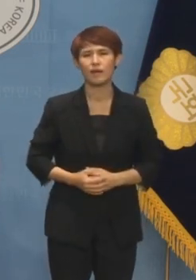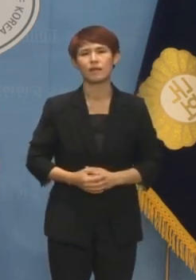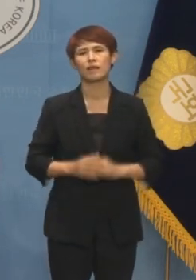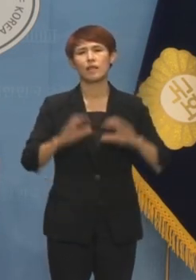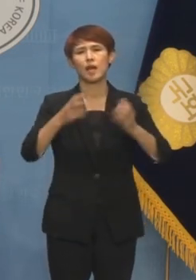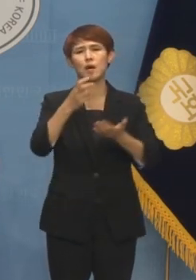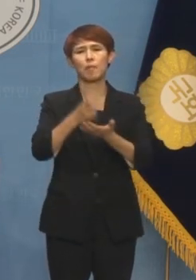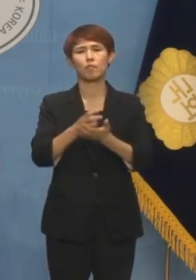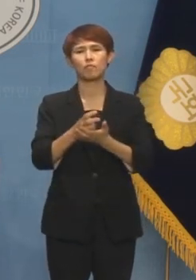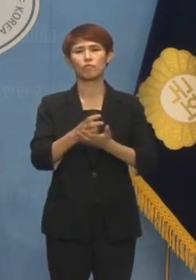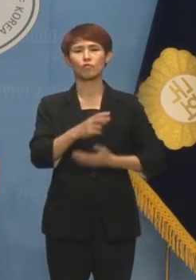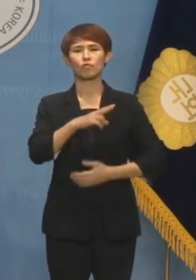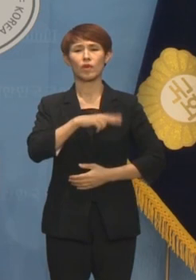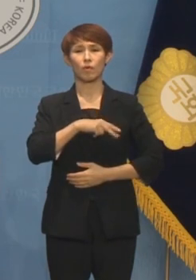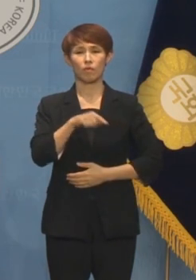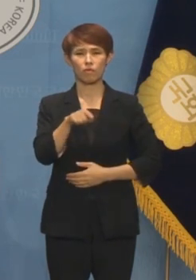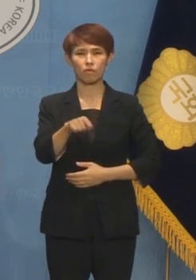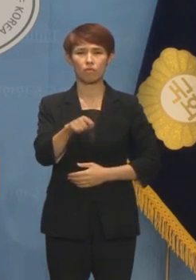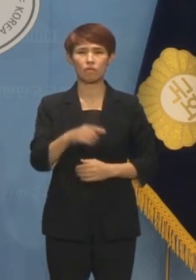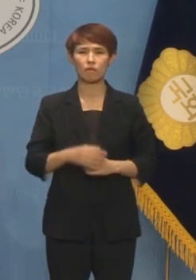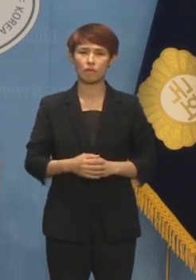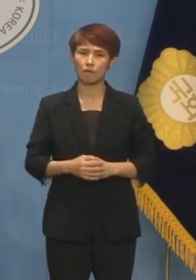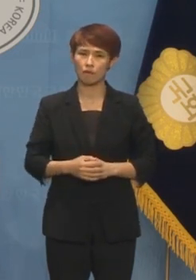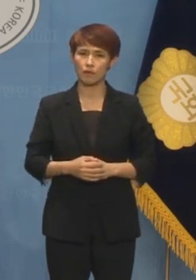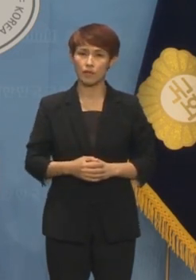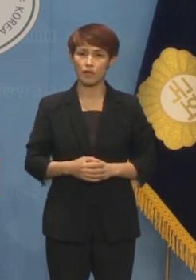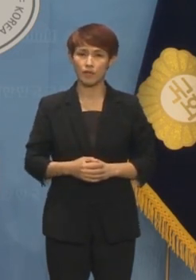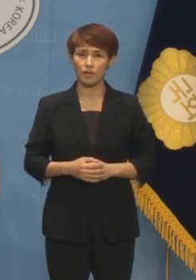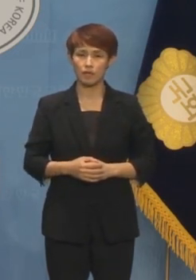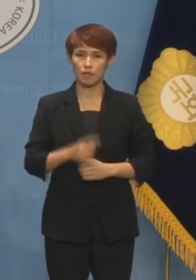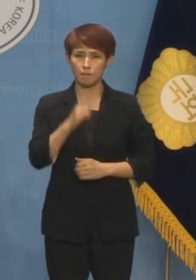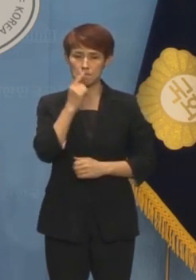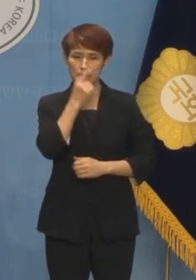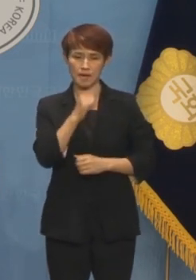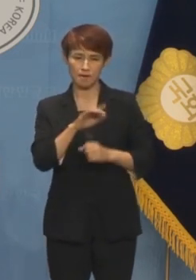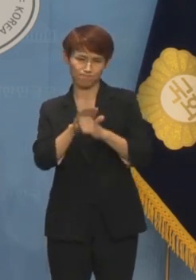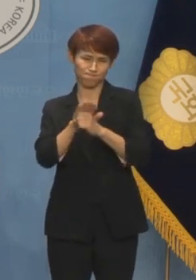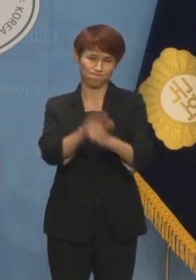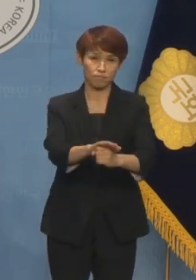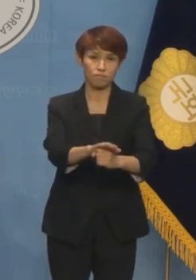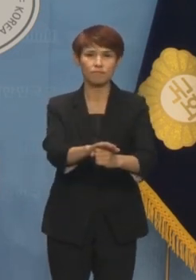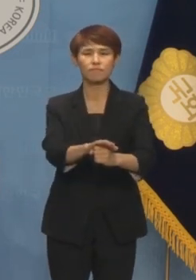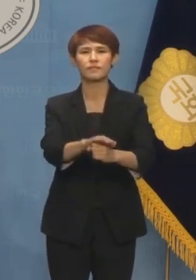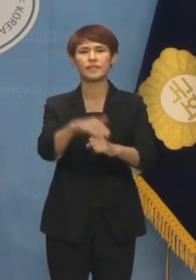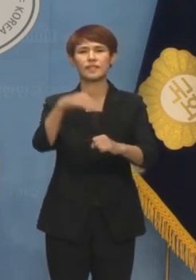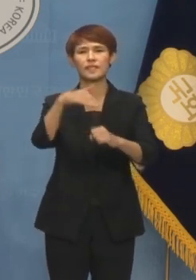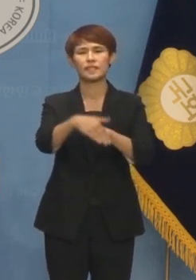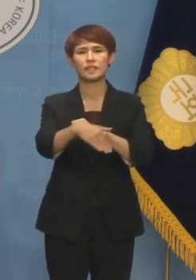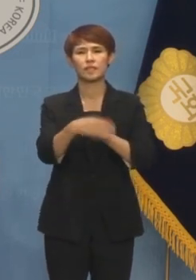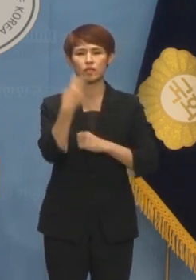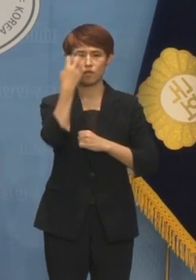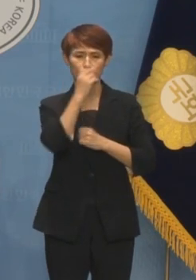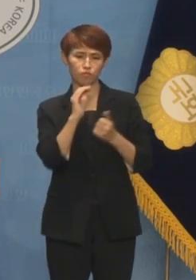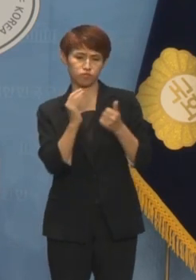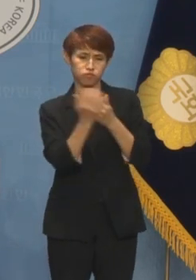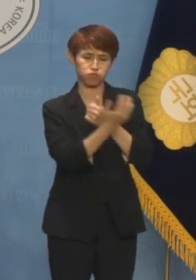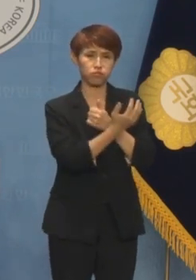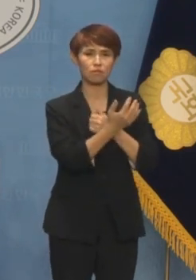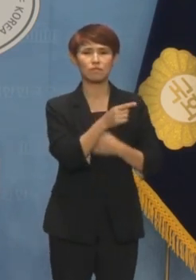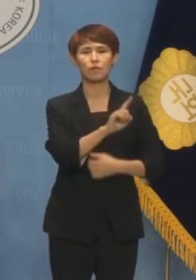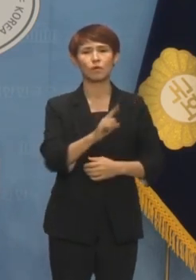헌법기관인 국회의원마저도 사지를 틀고 입을 틀어막는 그야말로 막무가내 철통 경호라는 대통령실